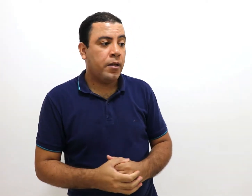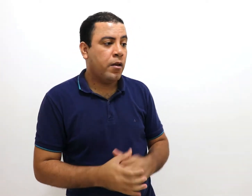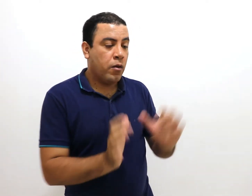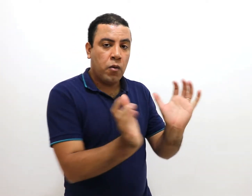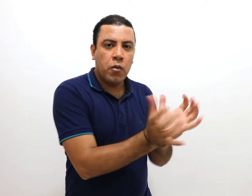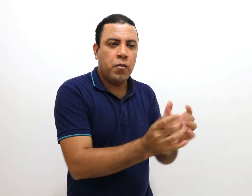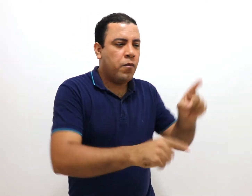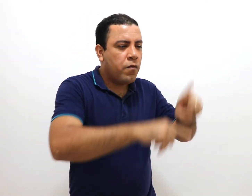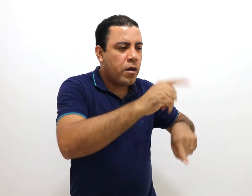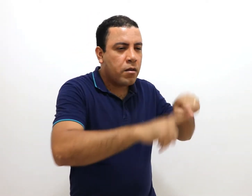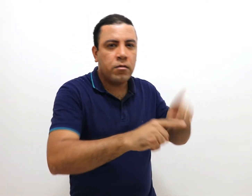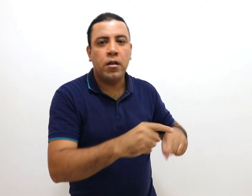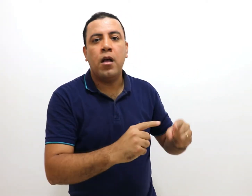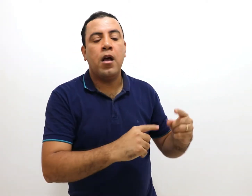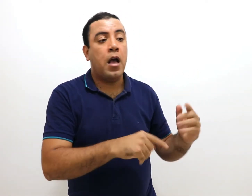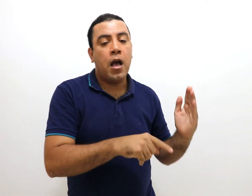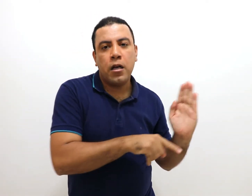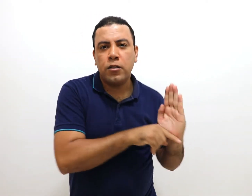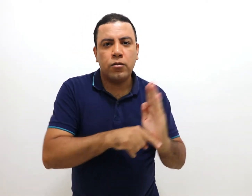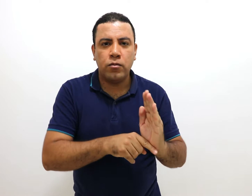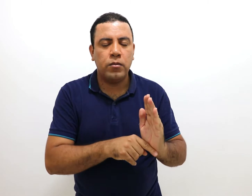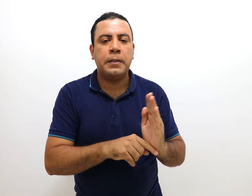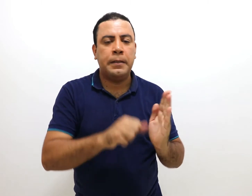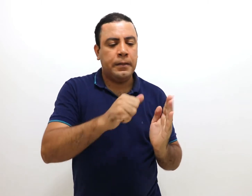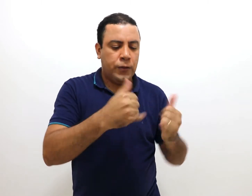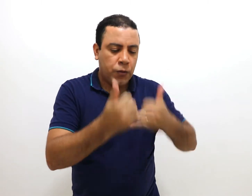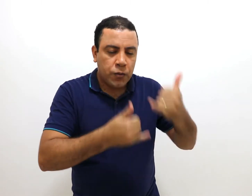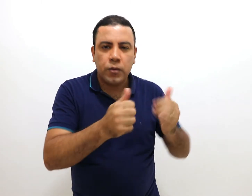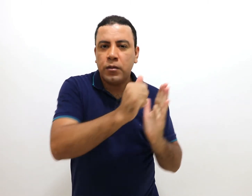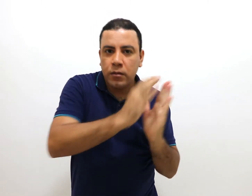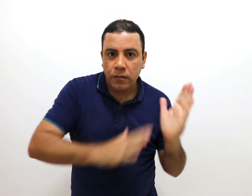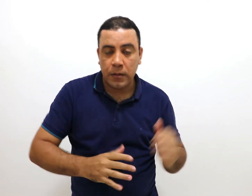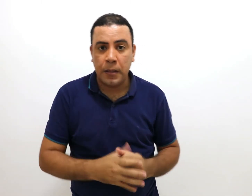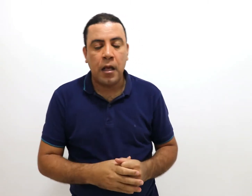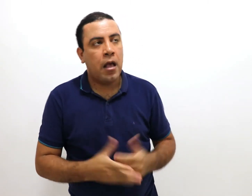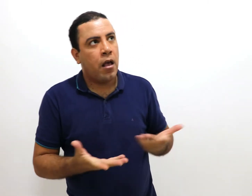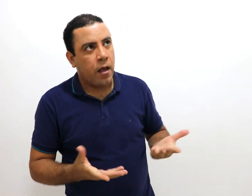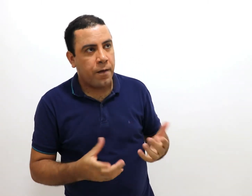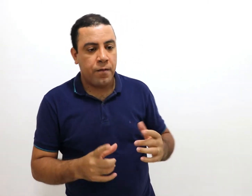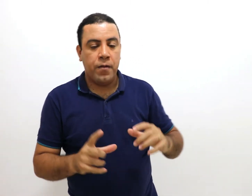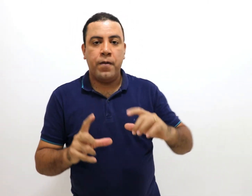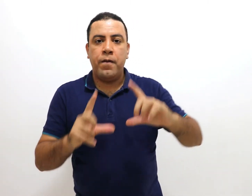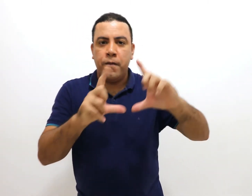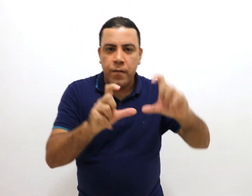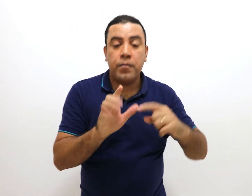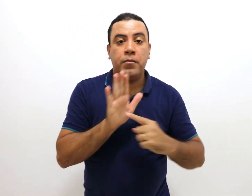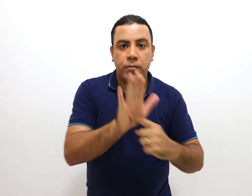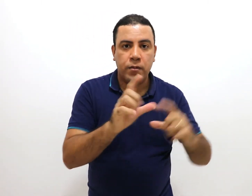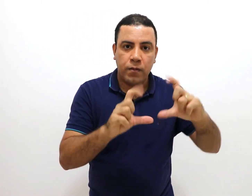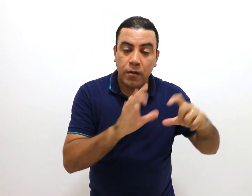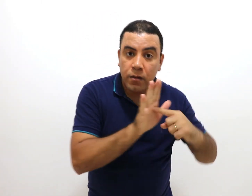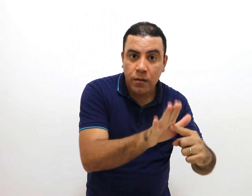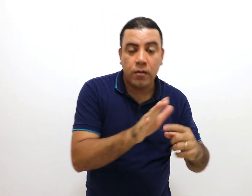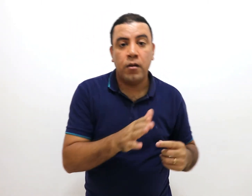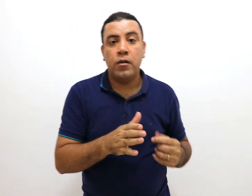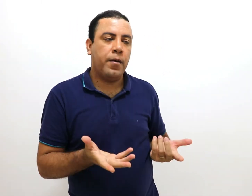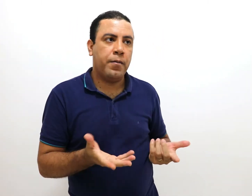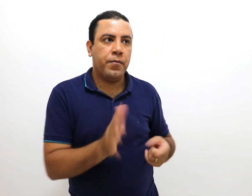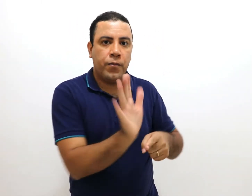ferramentas para construção de atividades, jogos, flashcards, tutoriais,